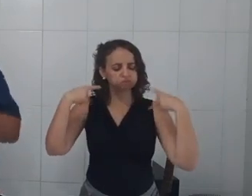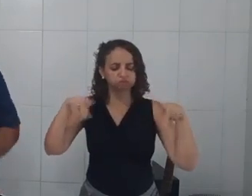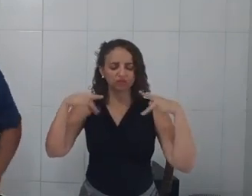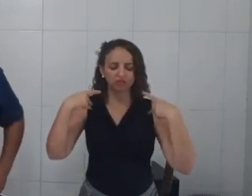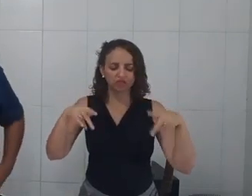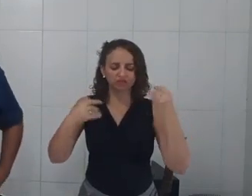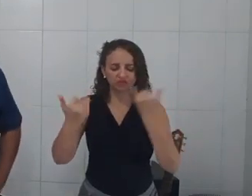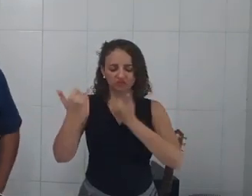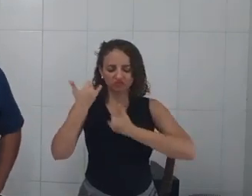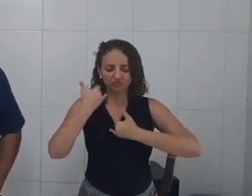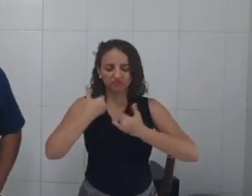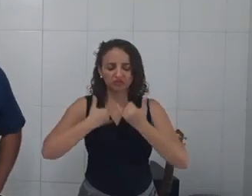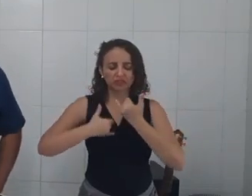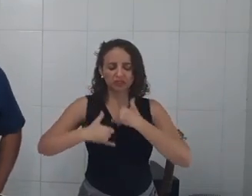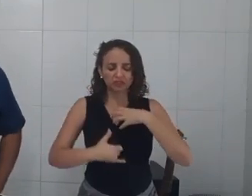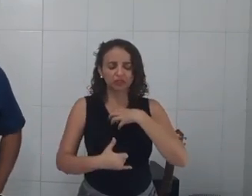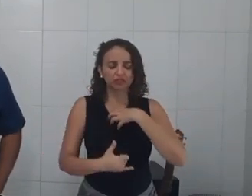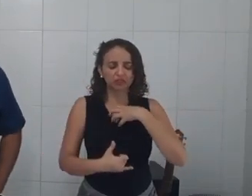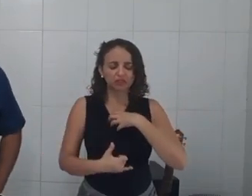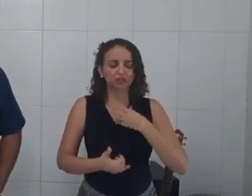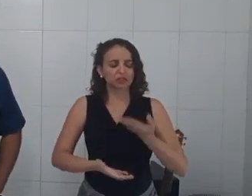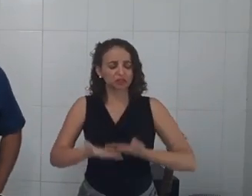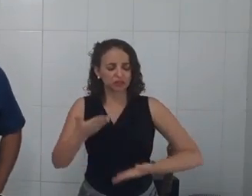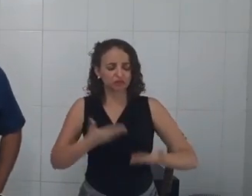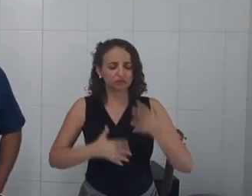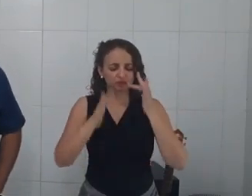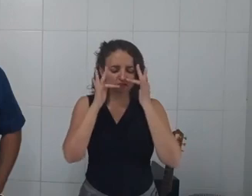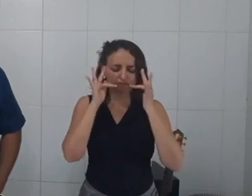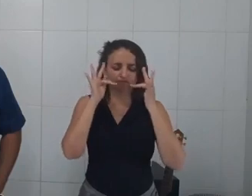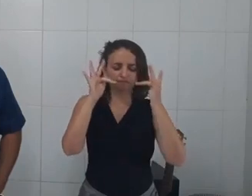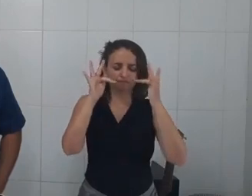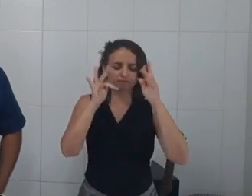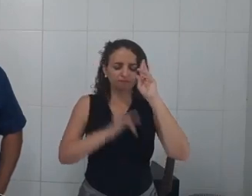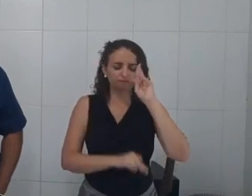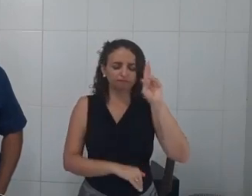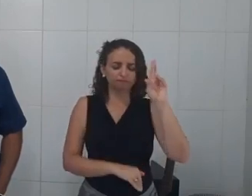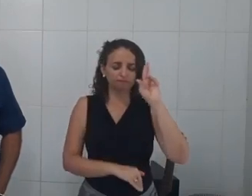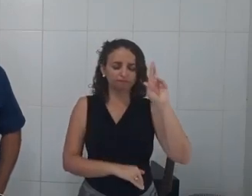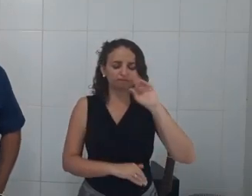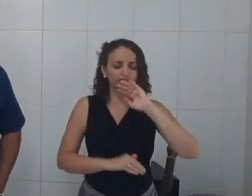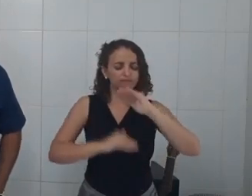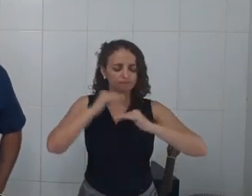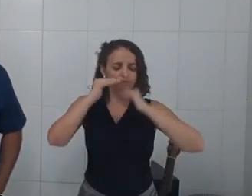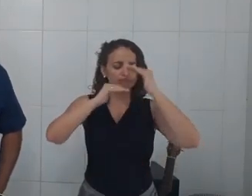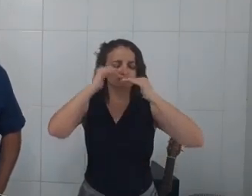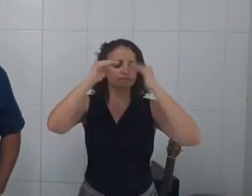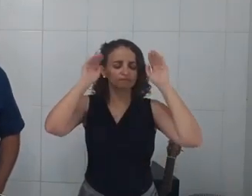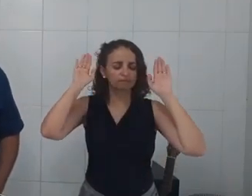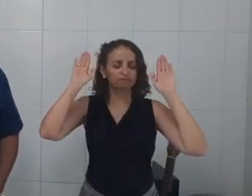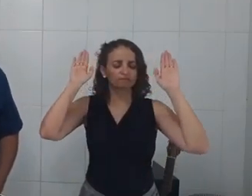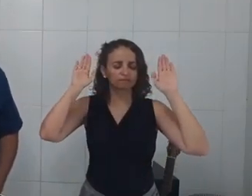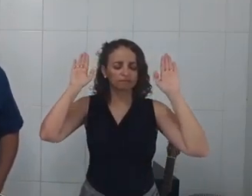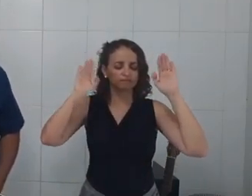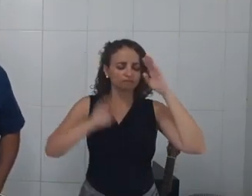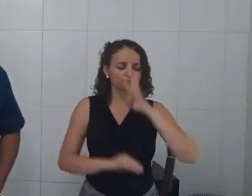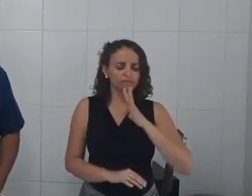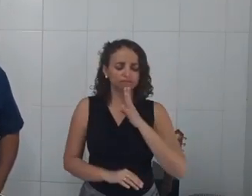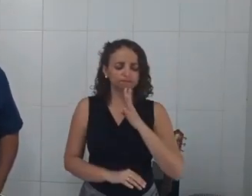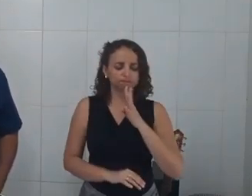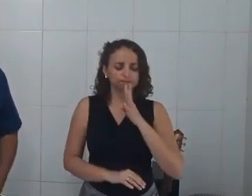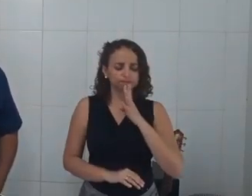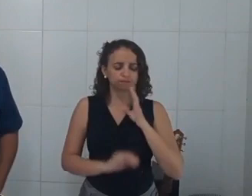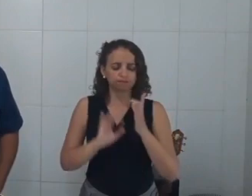corações, para que possamos ser servos fiéis a Ti, que possamos crescer na graça e no conhecimento de nosso Senhor